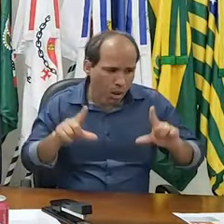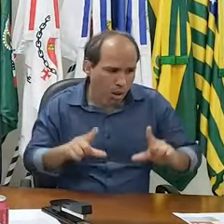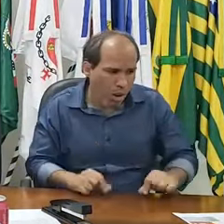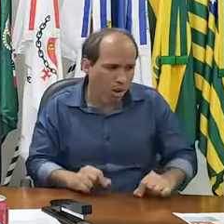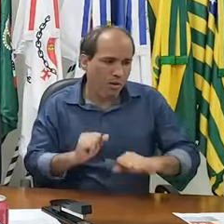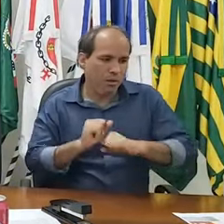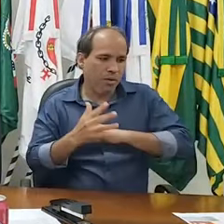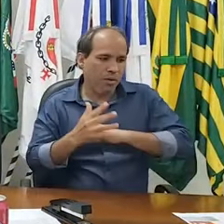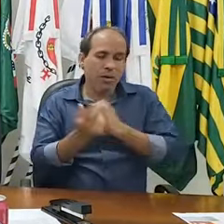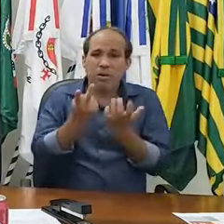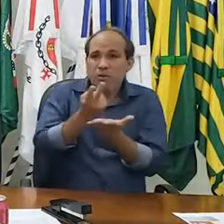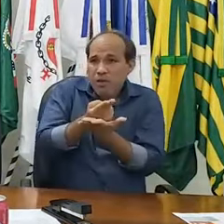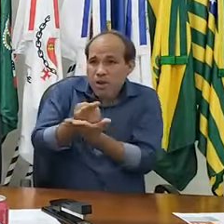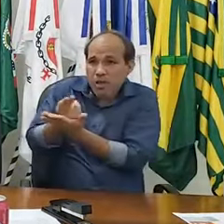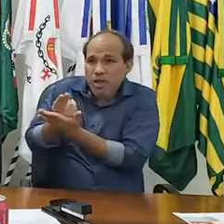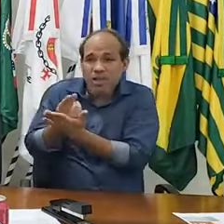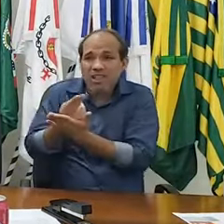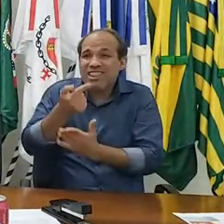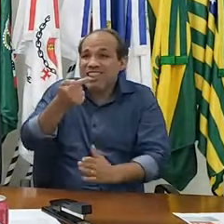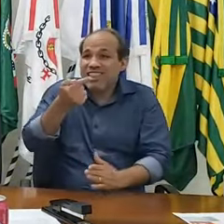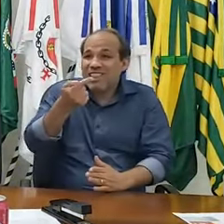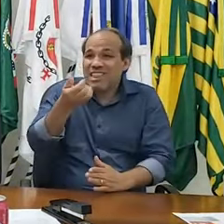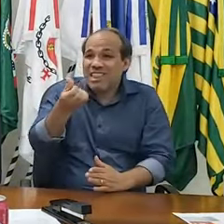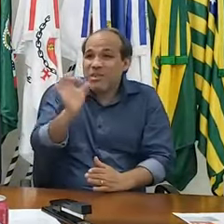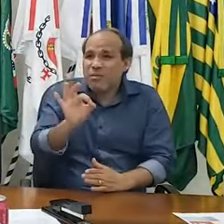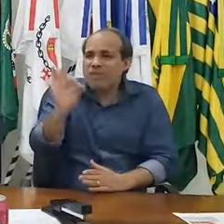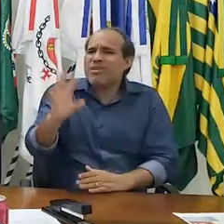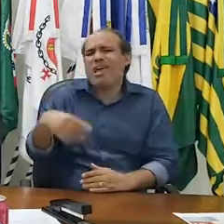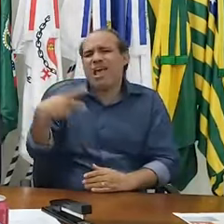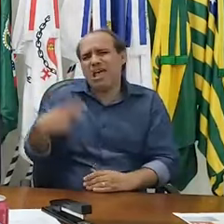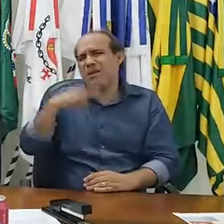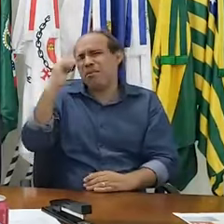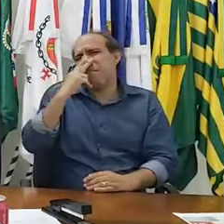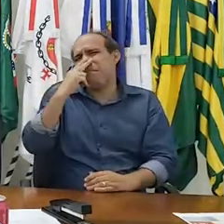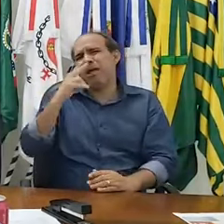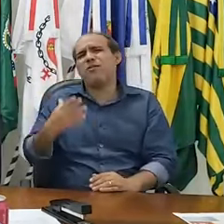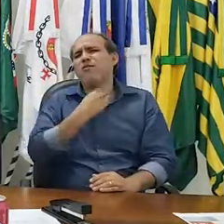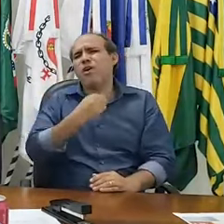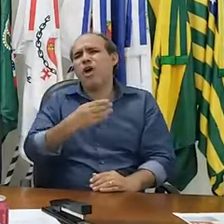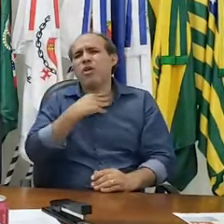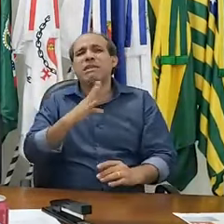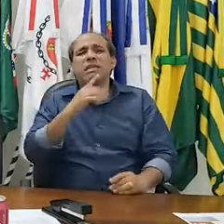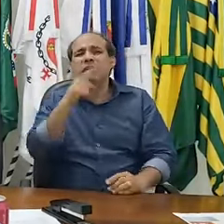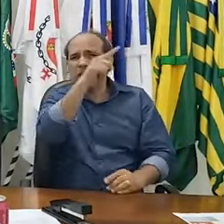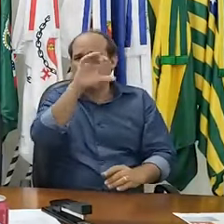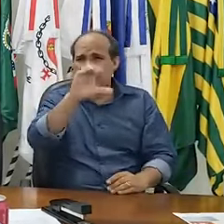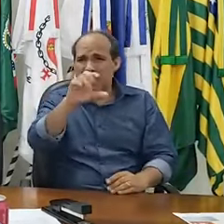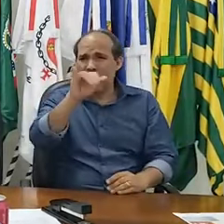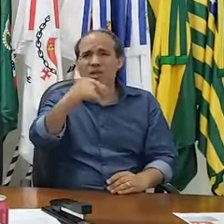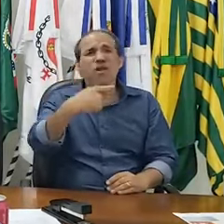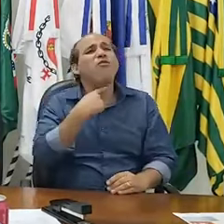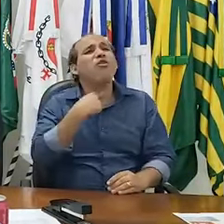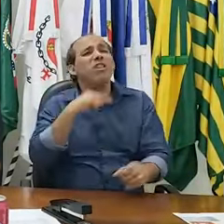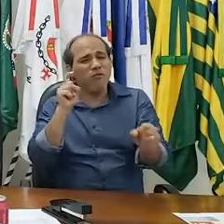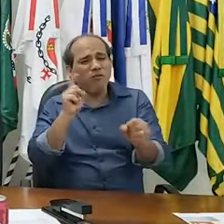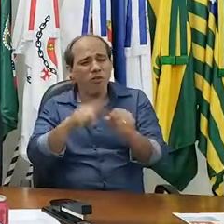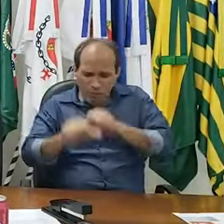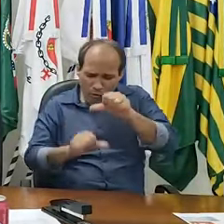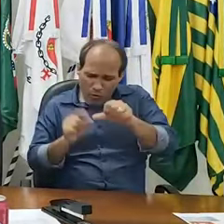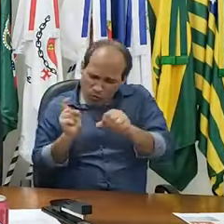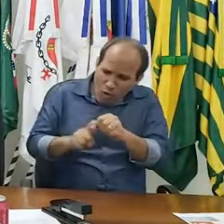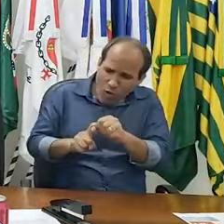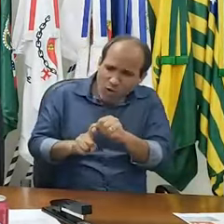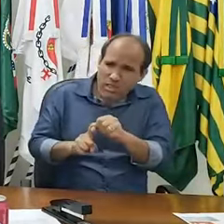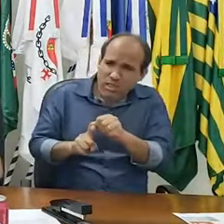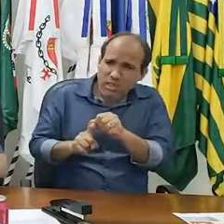né? A começar com essa CPI. Eu tinha vontade de voltar a ser deputado para falar o que eu penso dessa CPI. Como você, presidente da República,